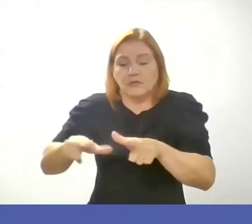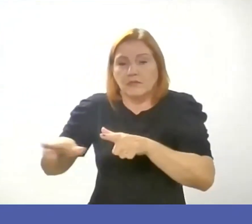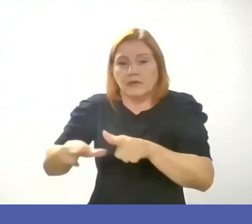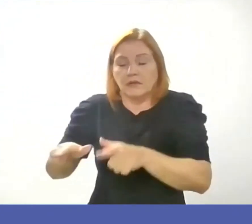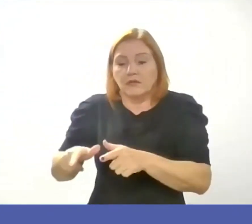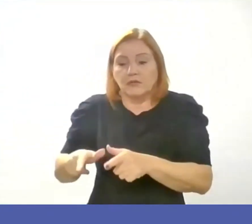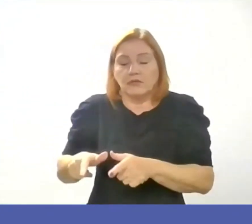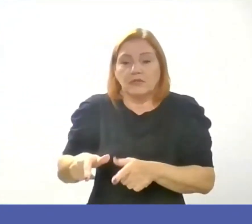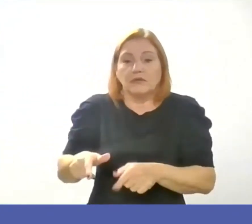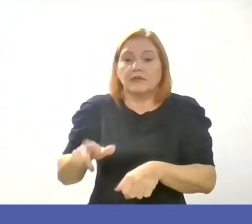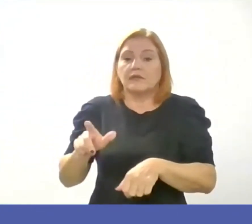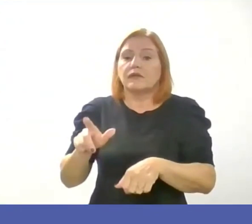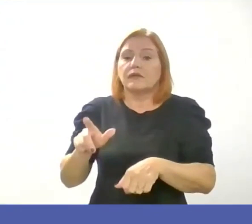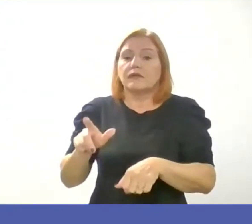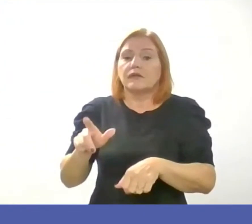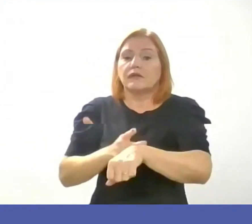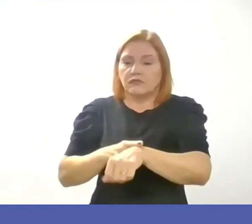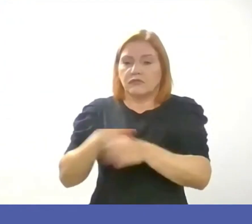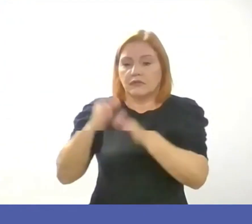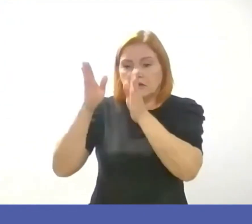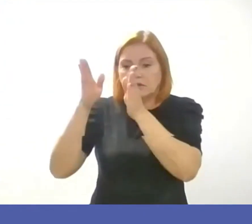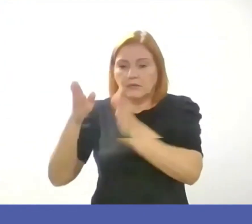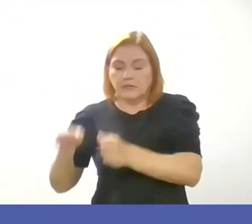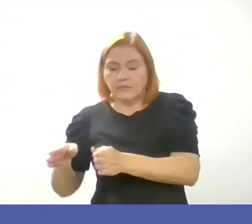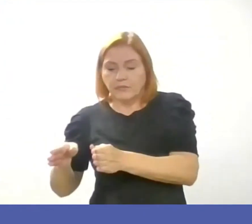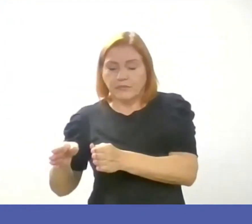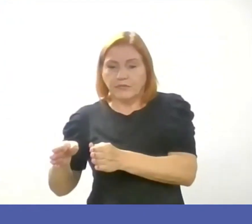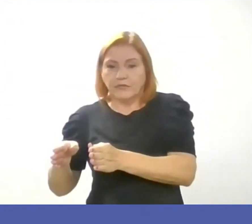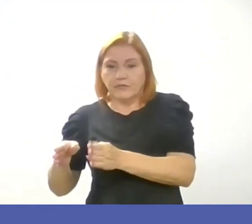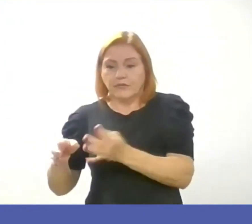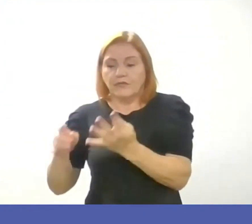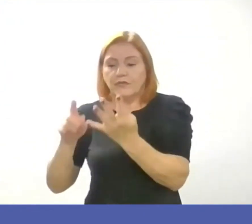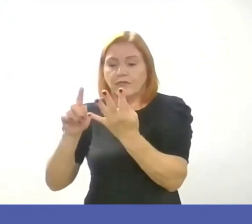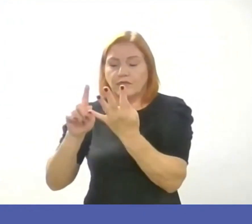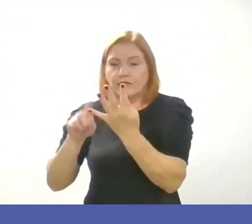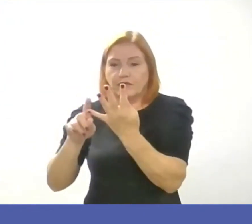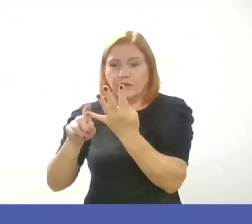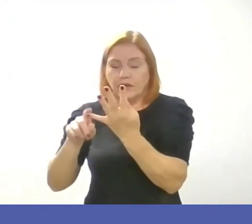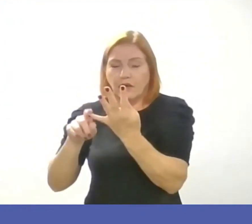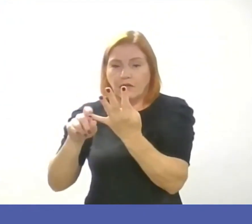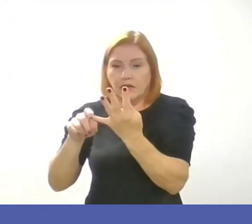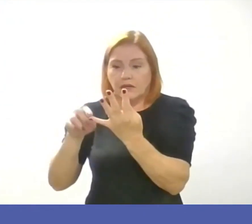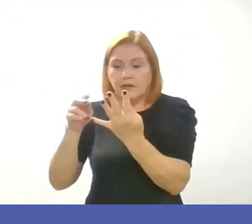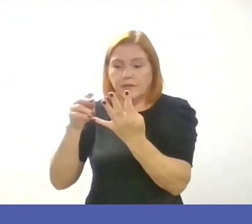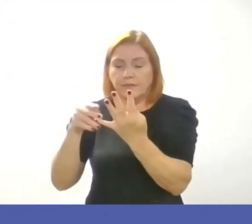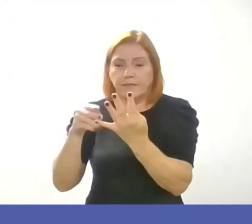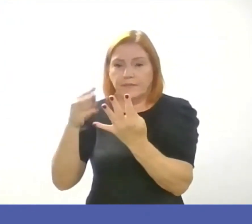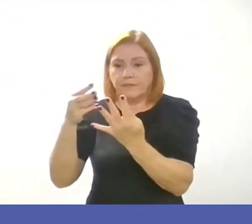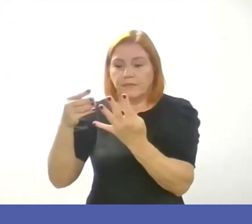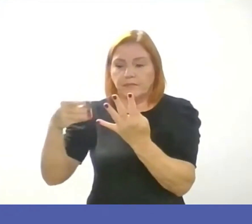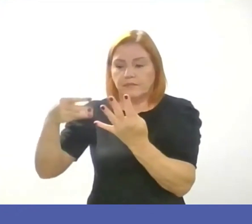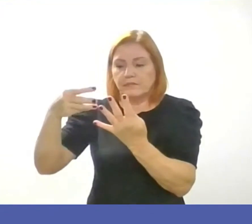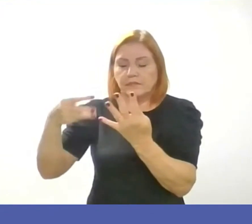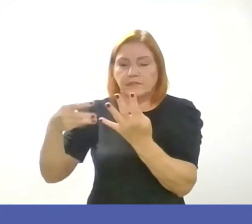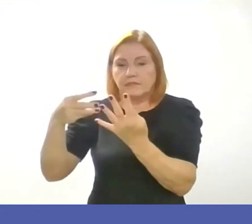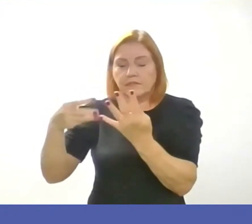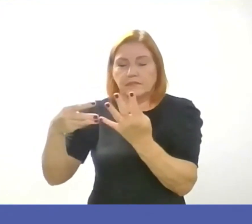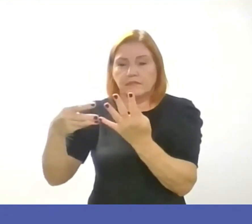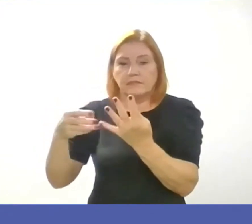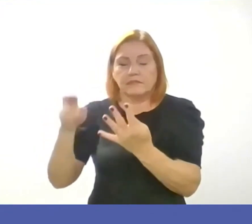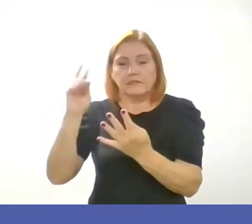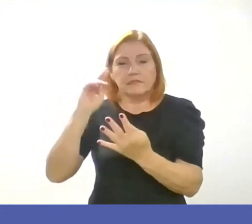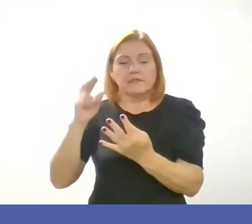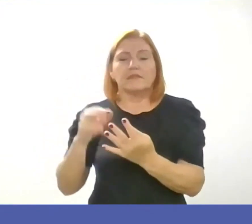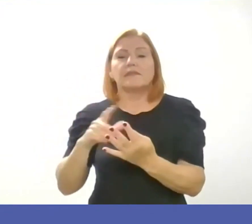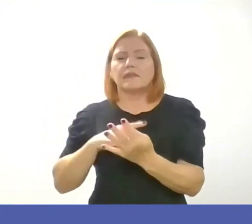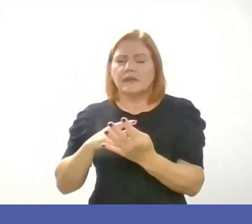Nós convivemos. Então entre nós tem os convencionais das 3 últimas horas e também tem